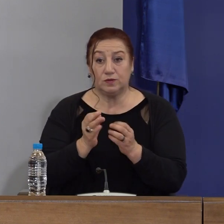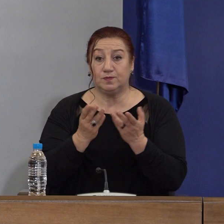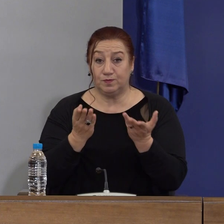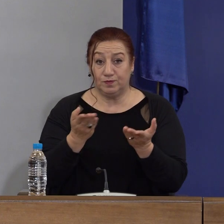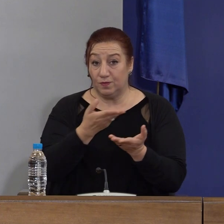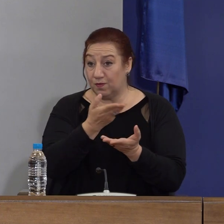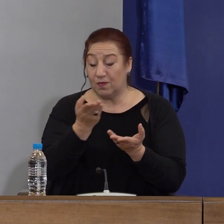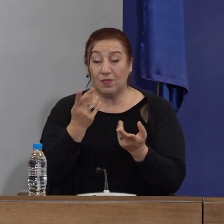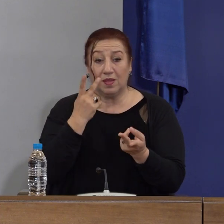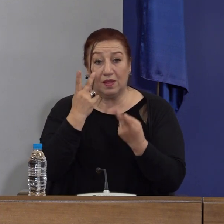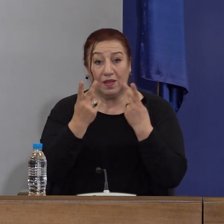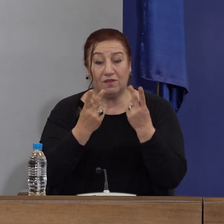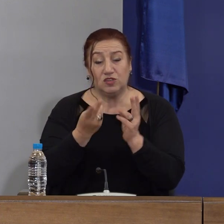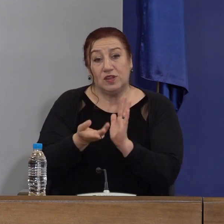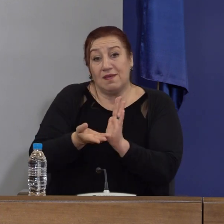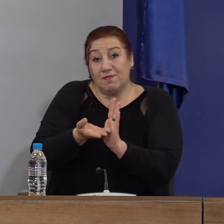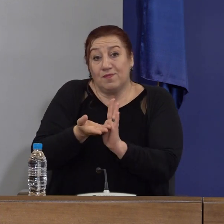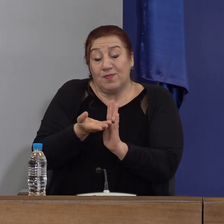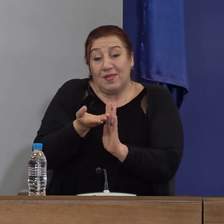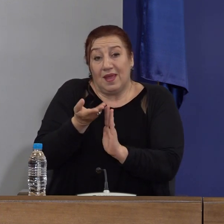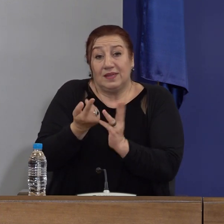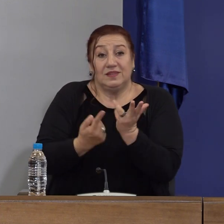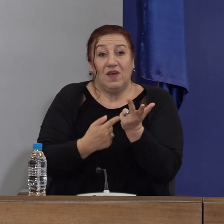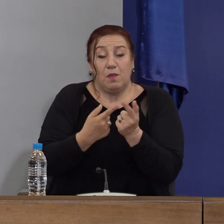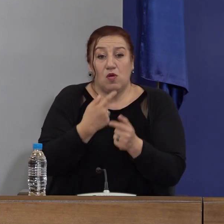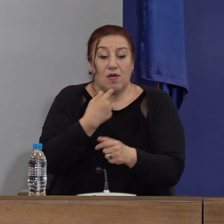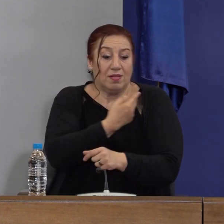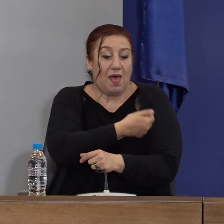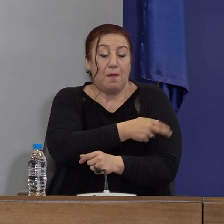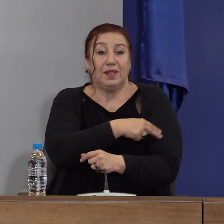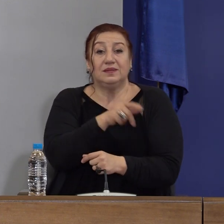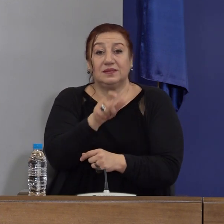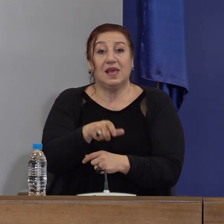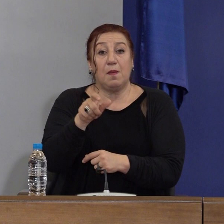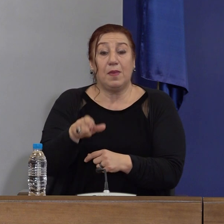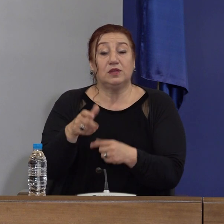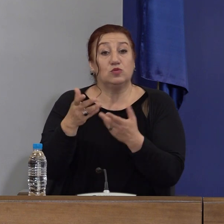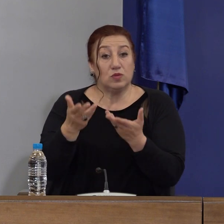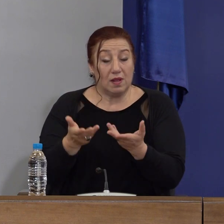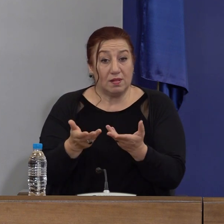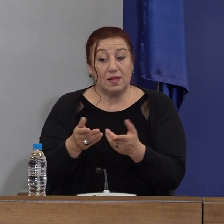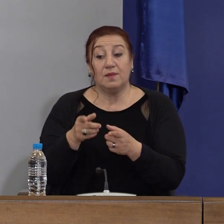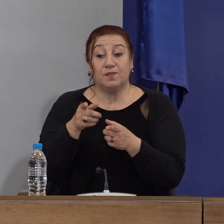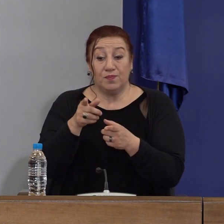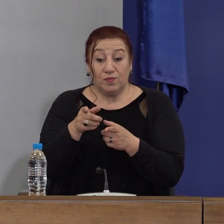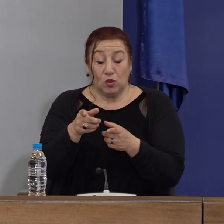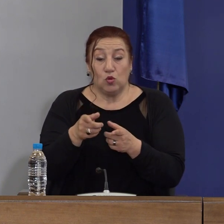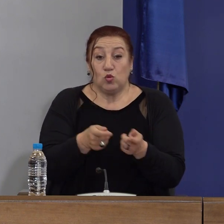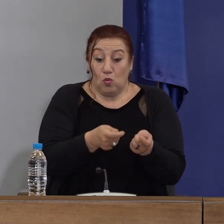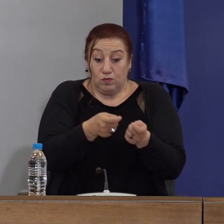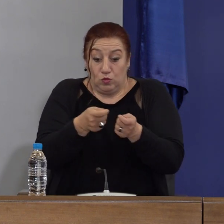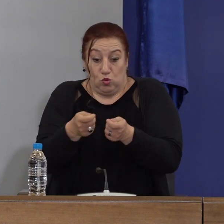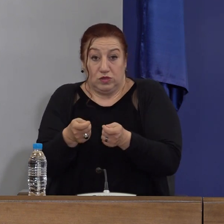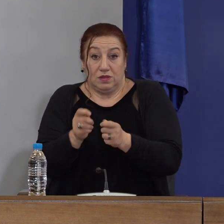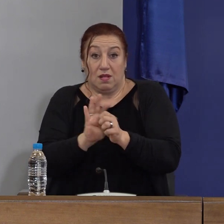че нараства броя на медицинския персонал, който е носител на коронавирус.